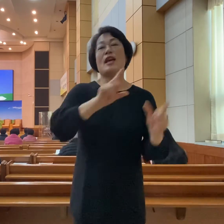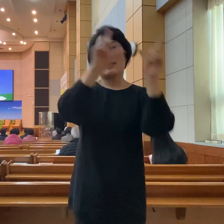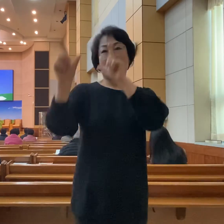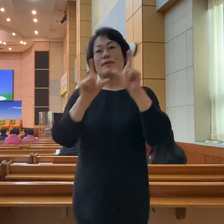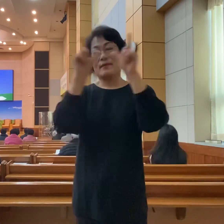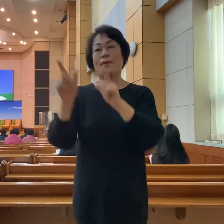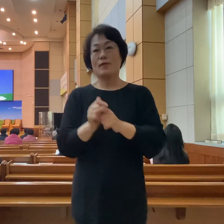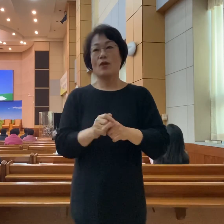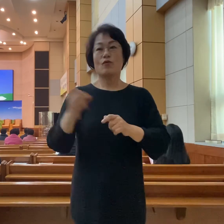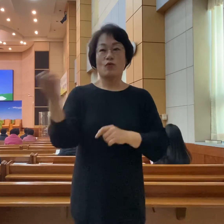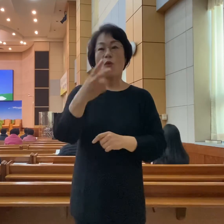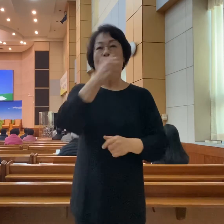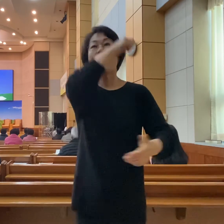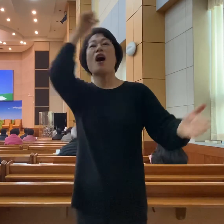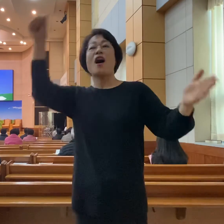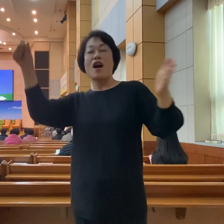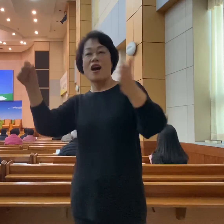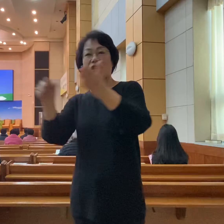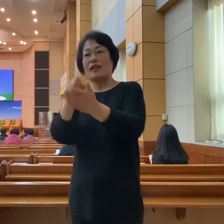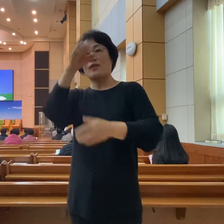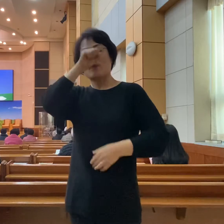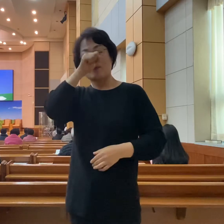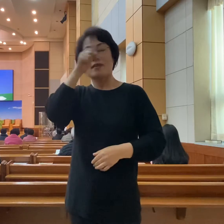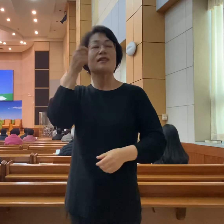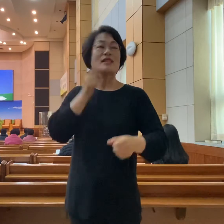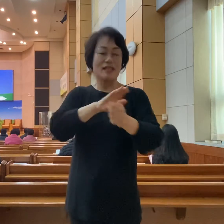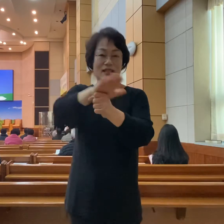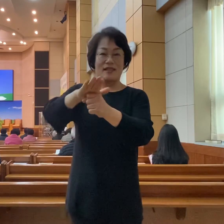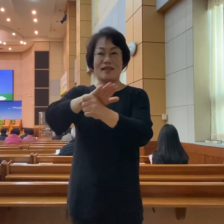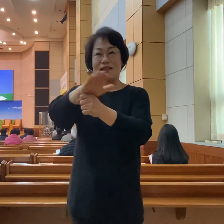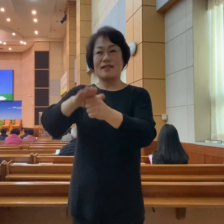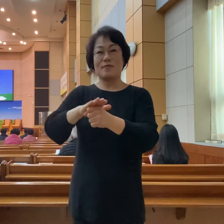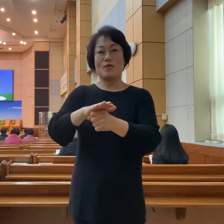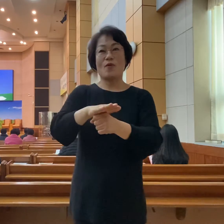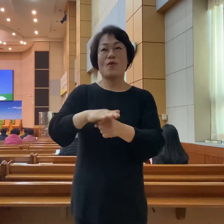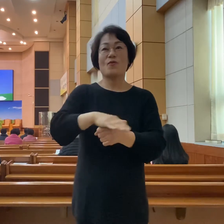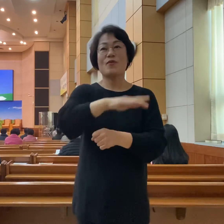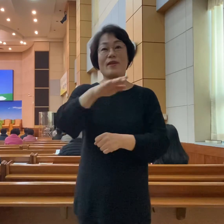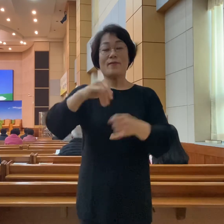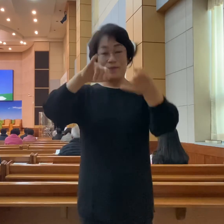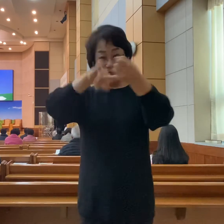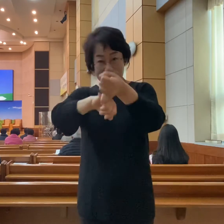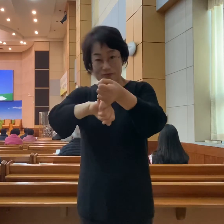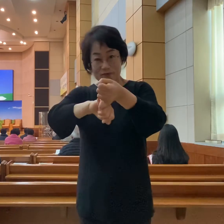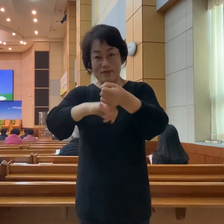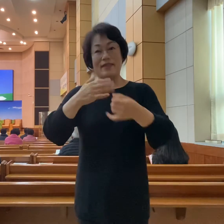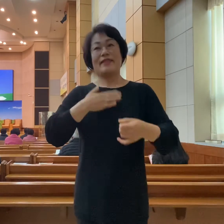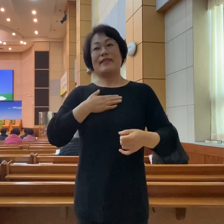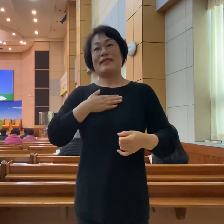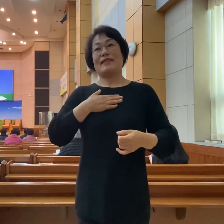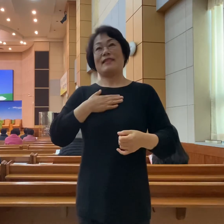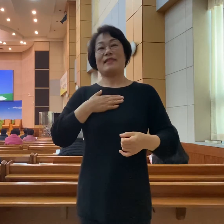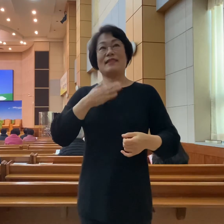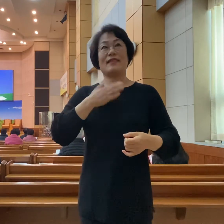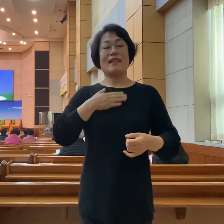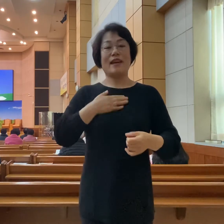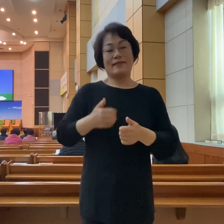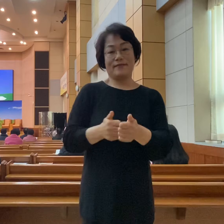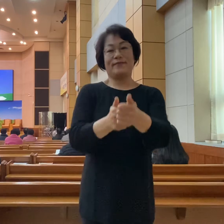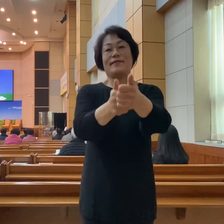또 평생의 선하심과 인자하심으로 이제 반드시